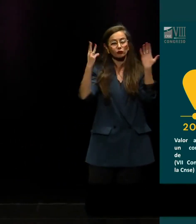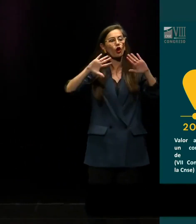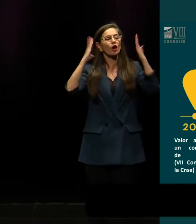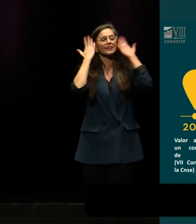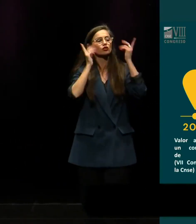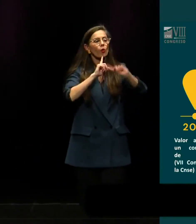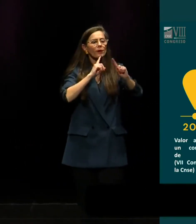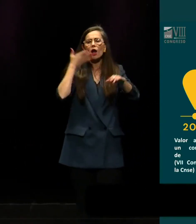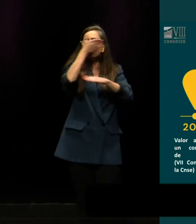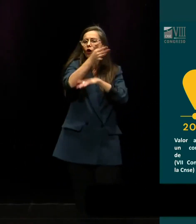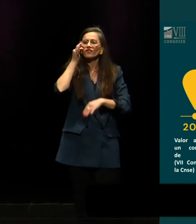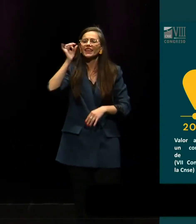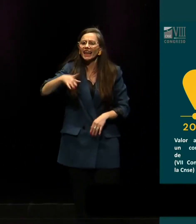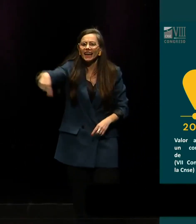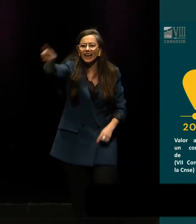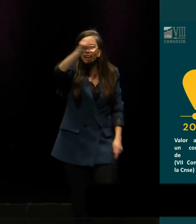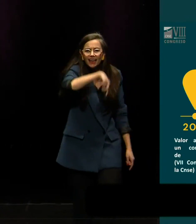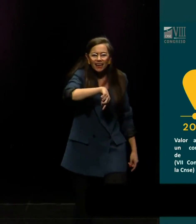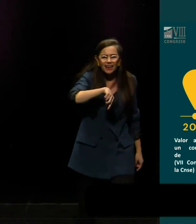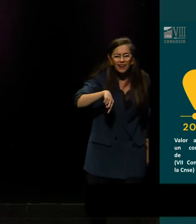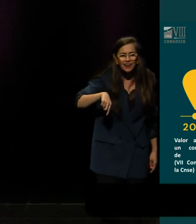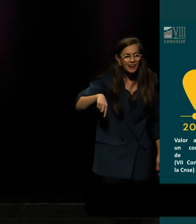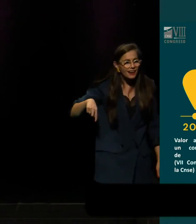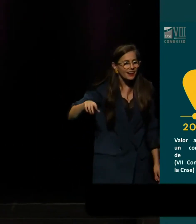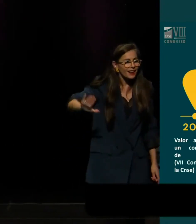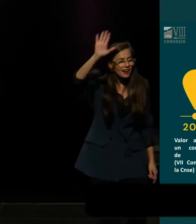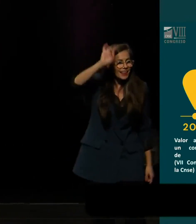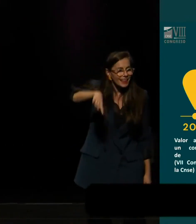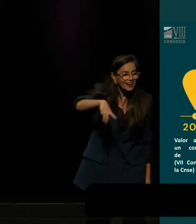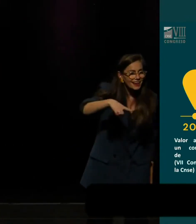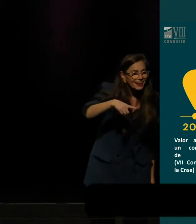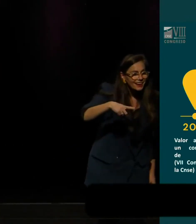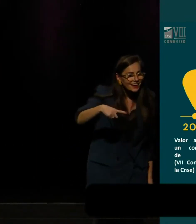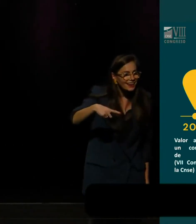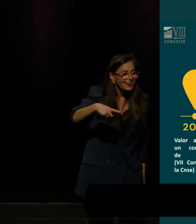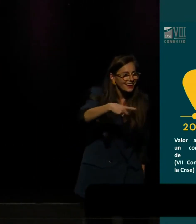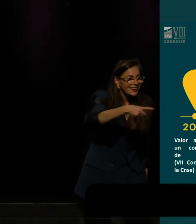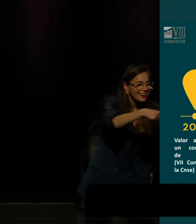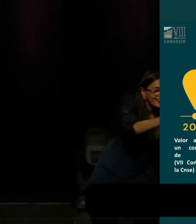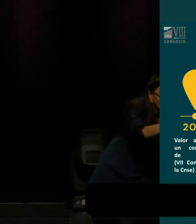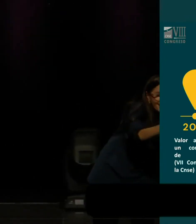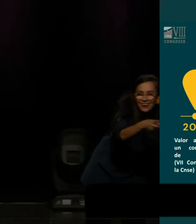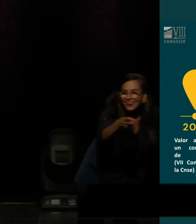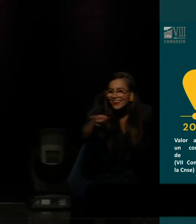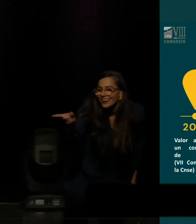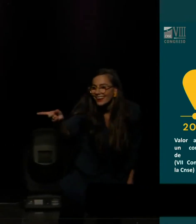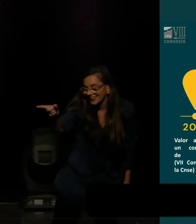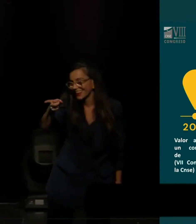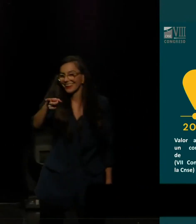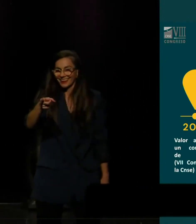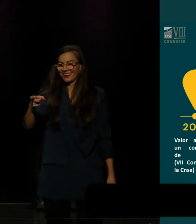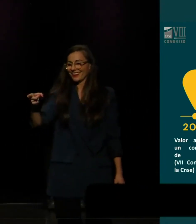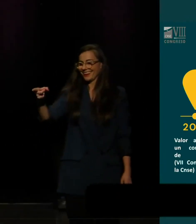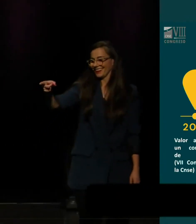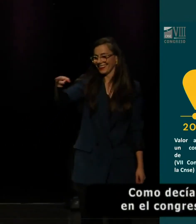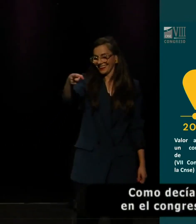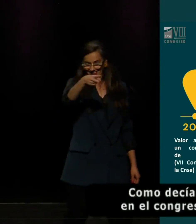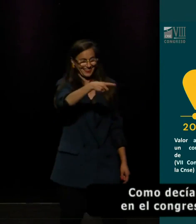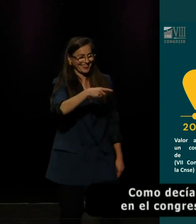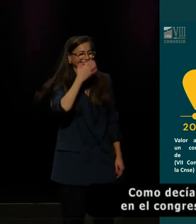Como decía, en el 2018, en el Congreso de Bilbao, por cierto, ¿quién estuvisteis ahí? Levantar la mano en el Congreso de Bilbao.